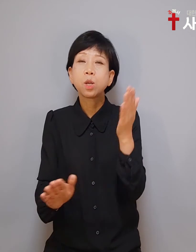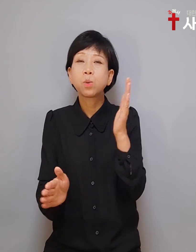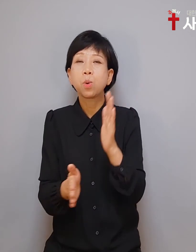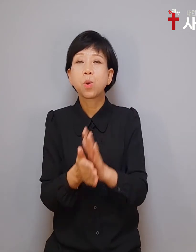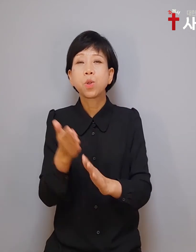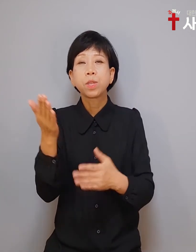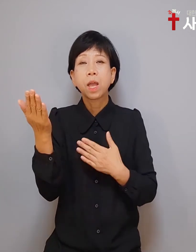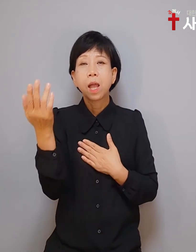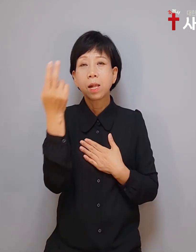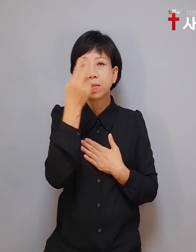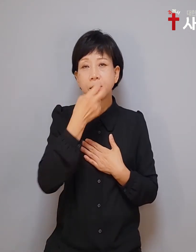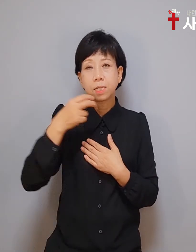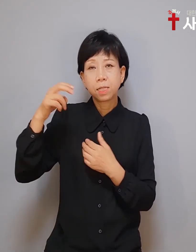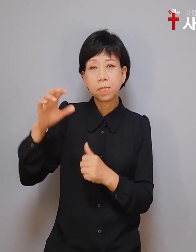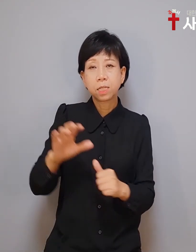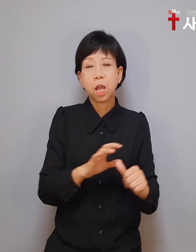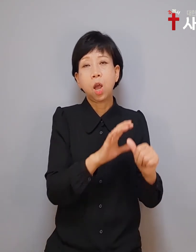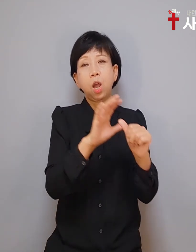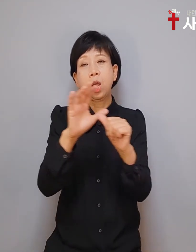않고 날